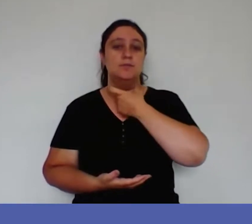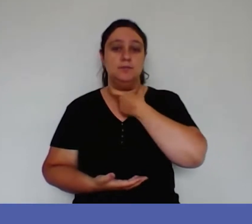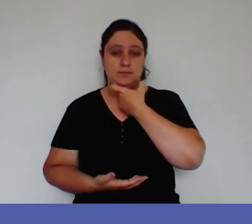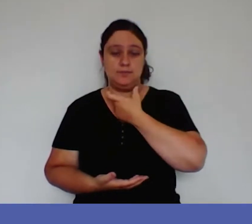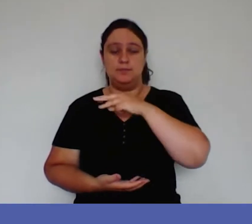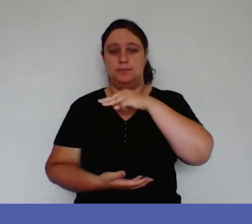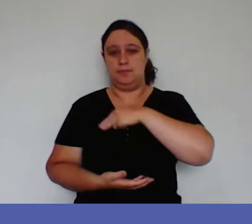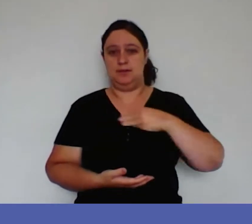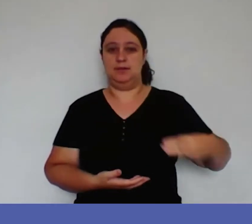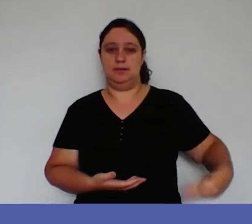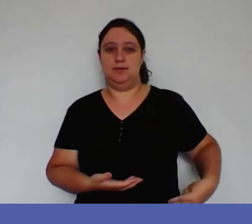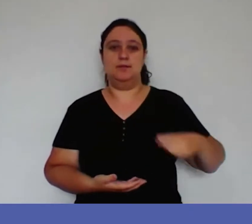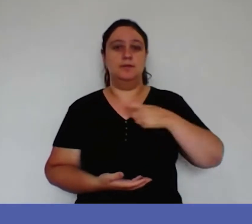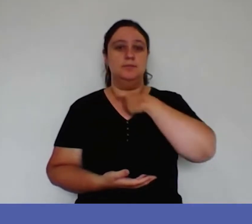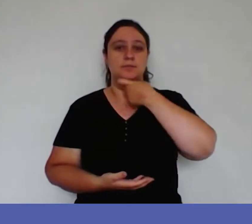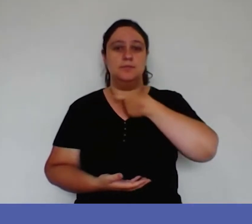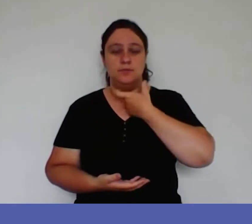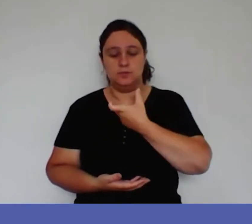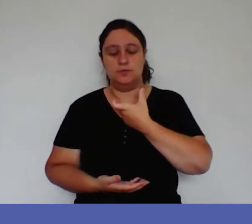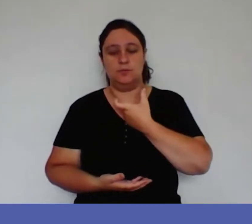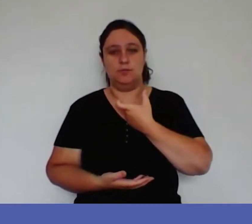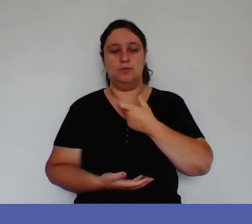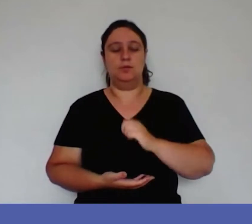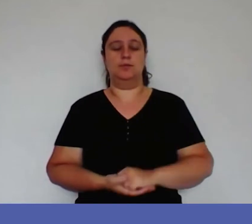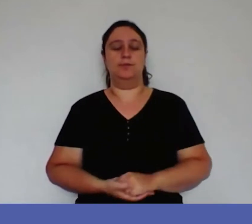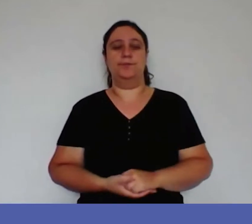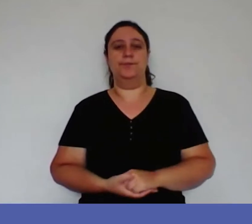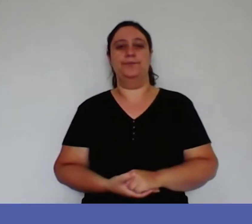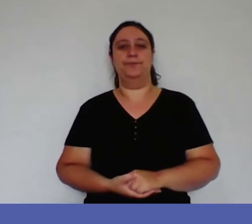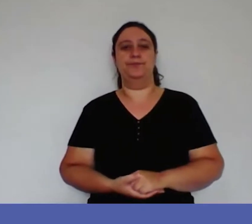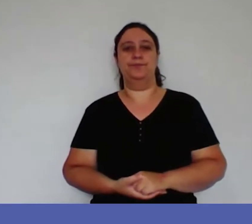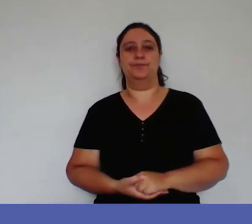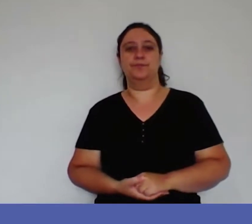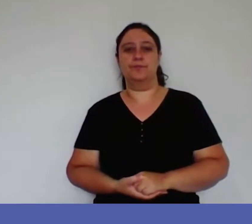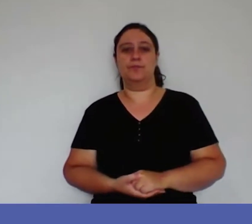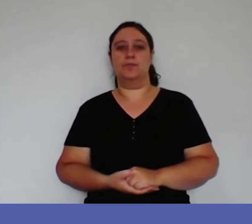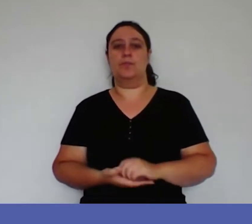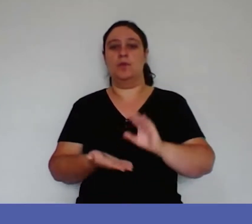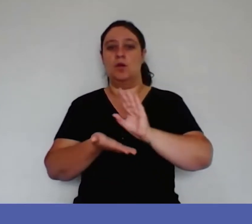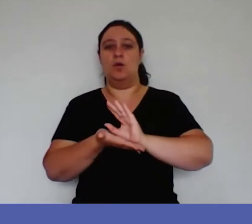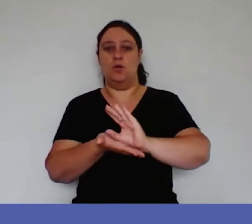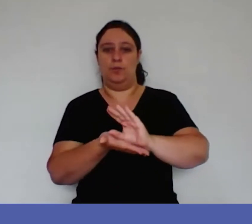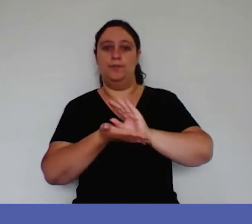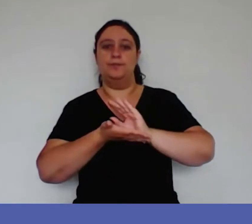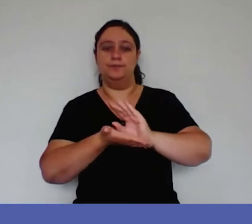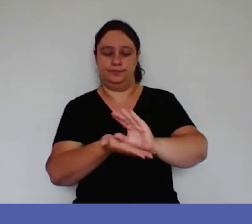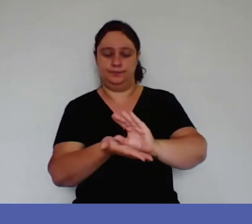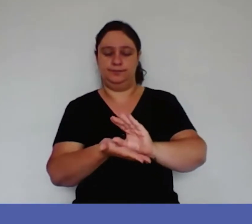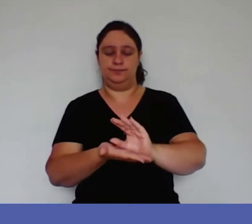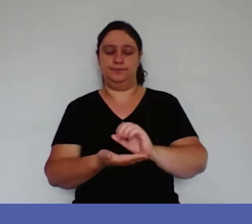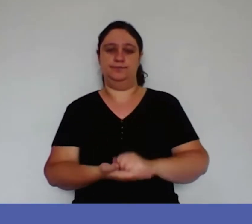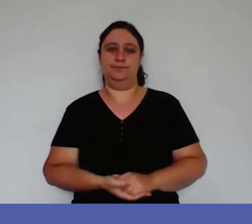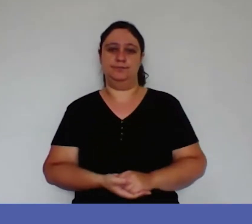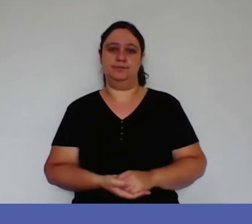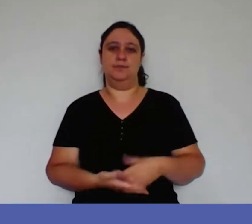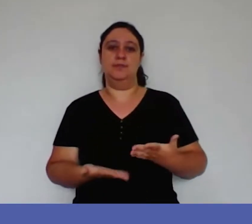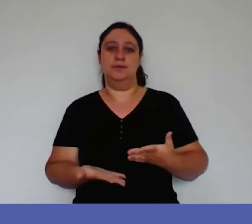que ele nos serviu, a colportagem. A